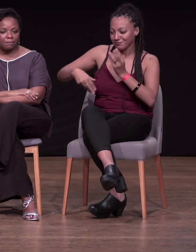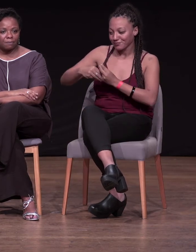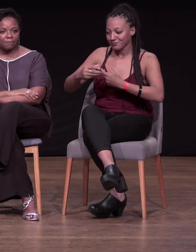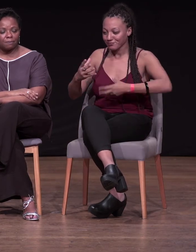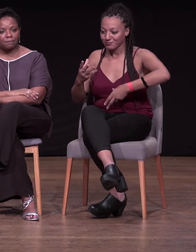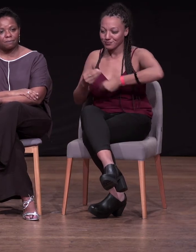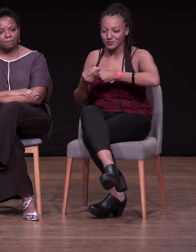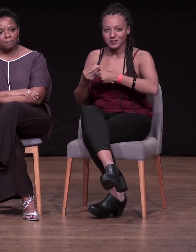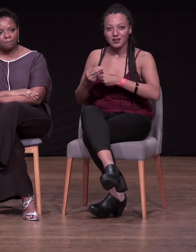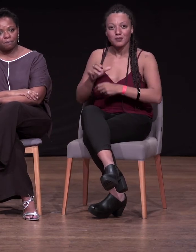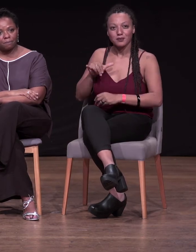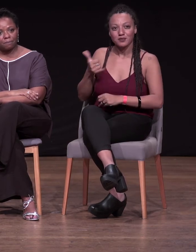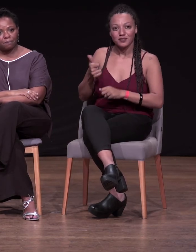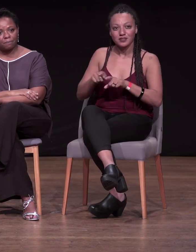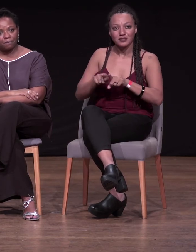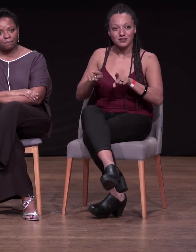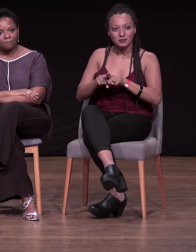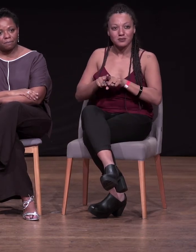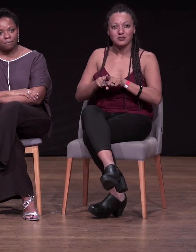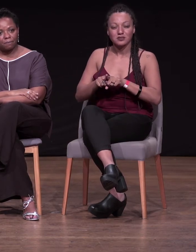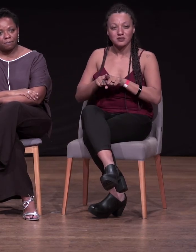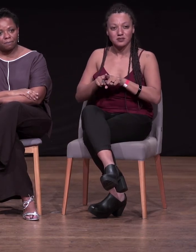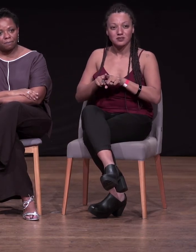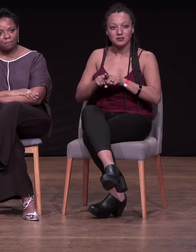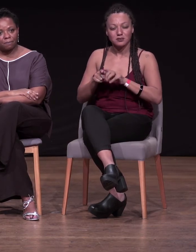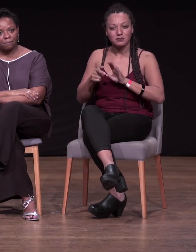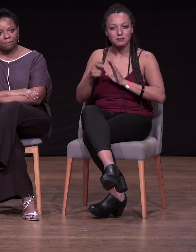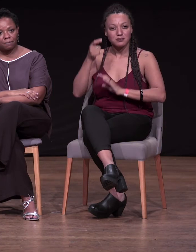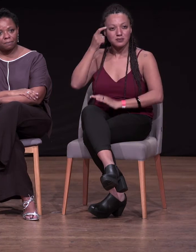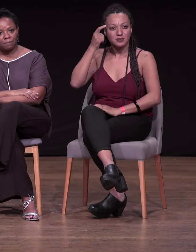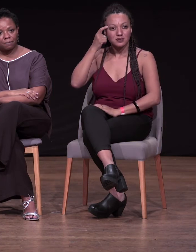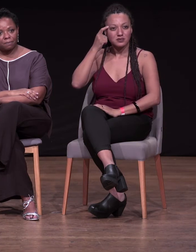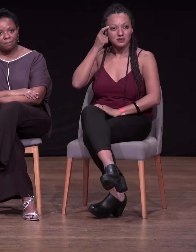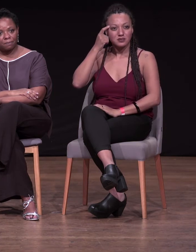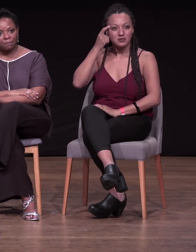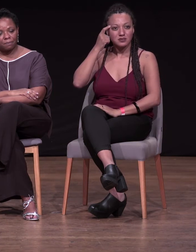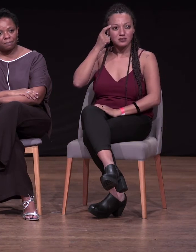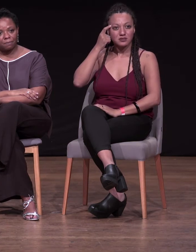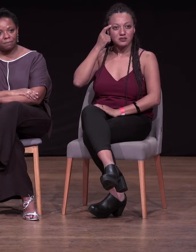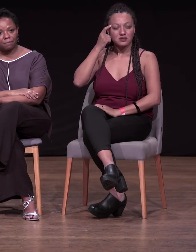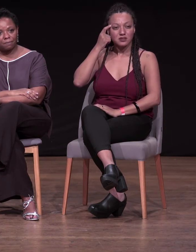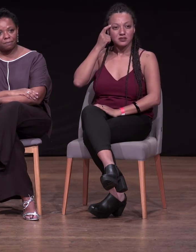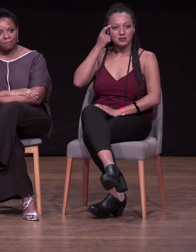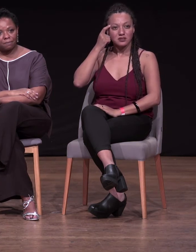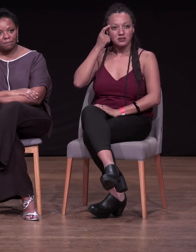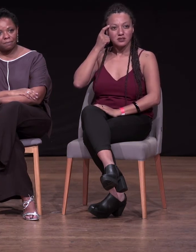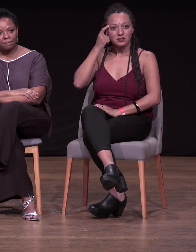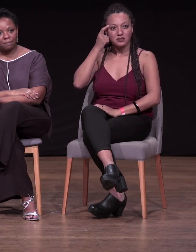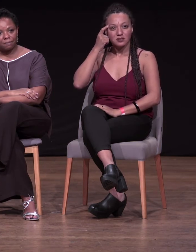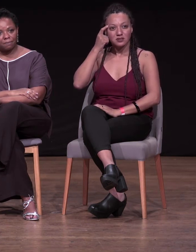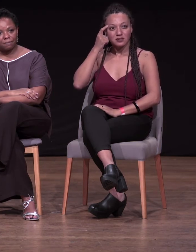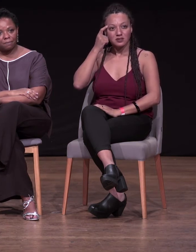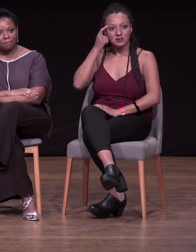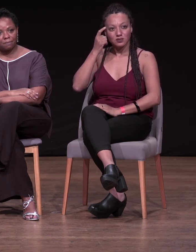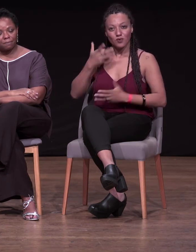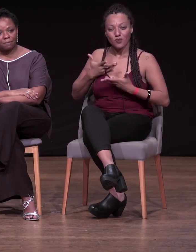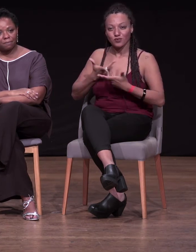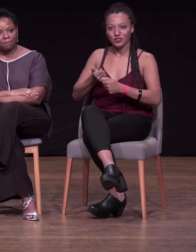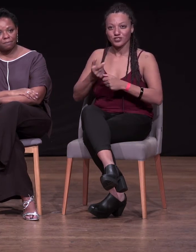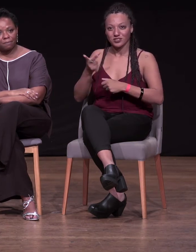né? Aproveitar também e ovacionar pensar no convite dessa segunda mesa,